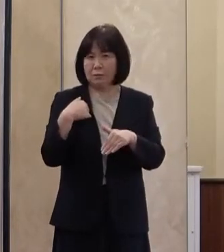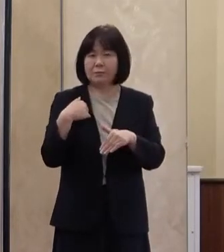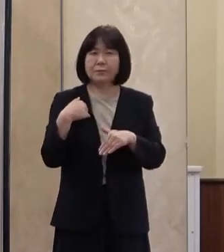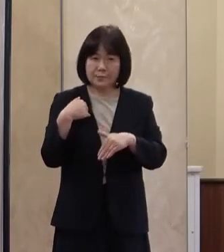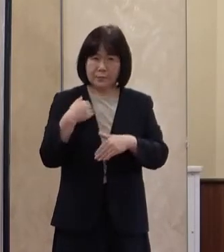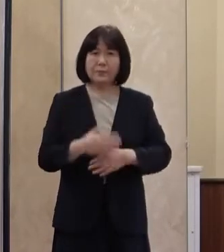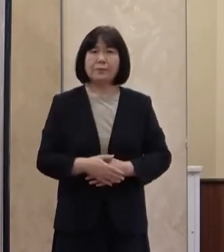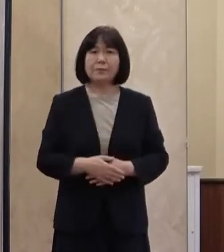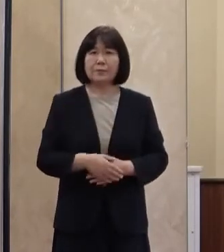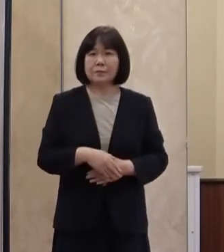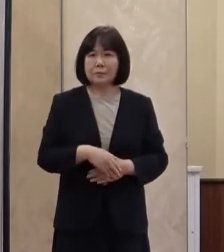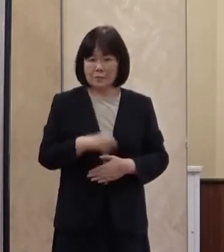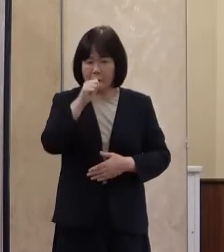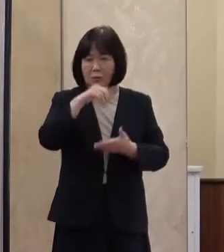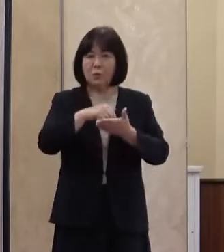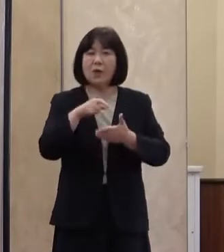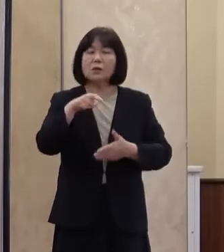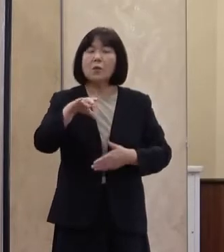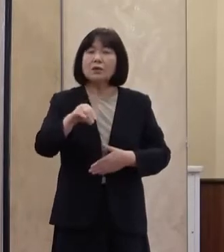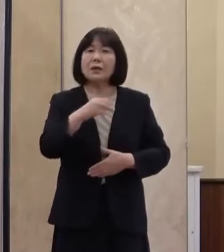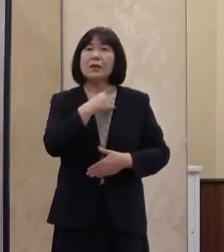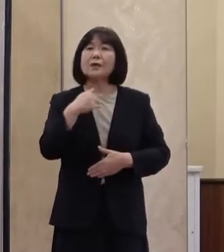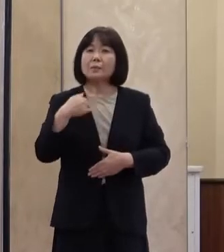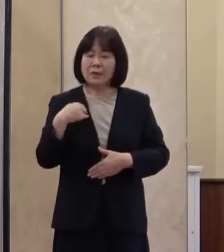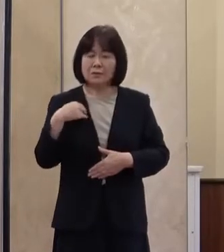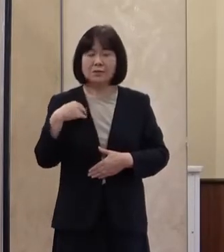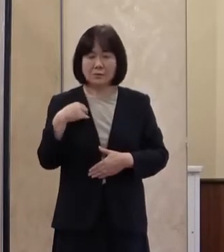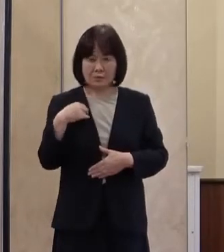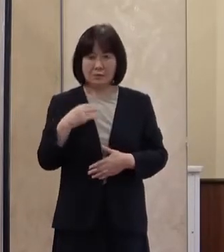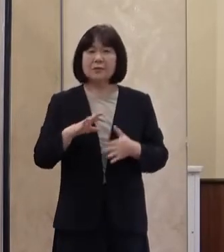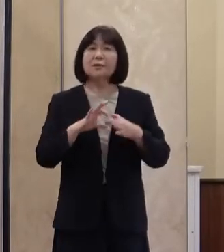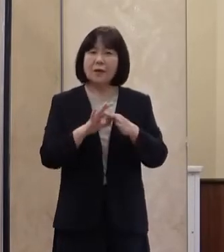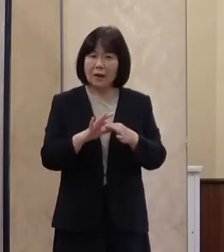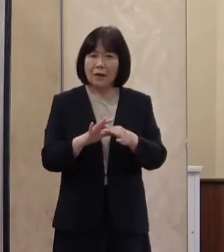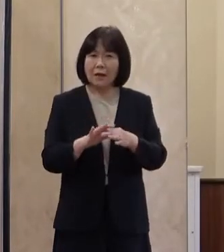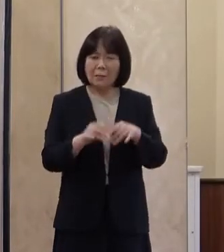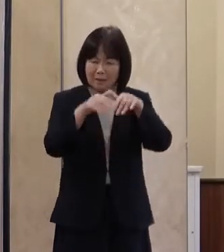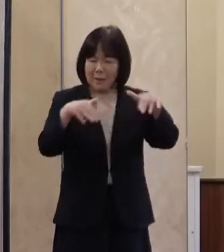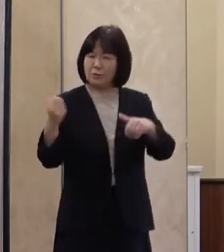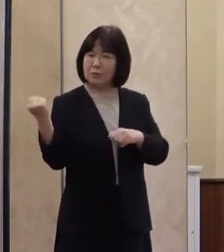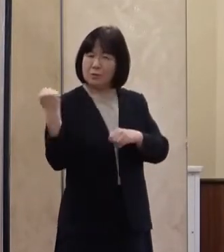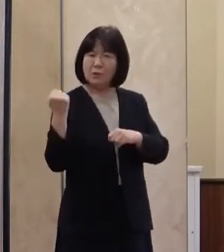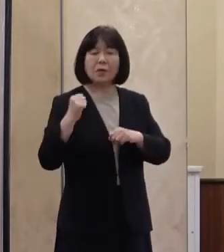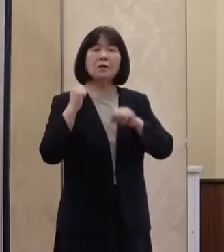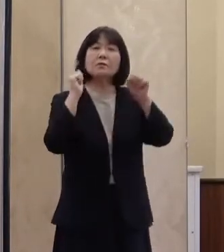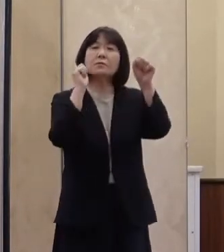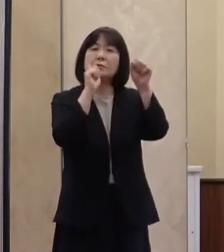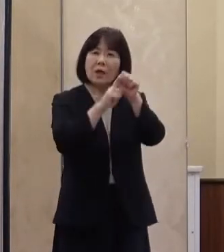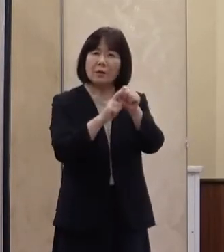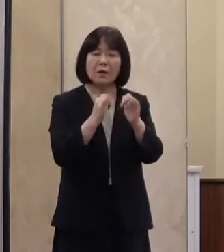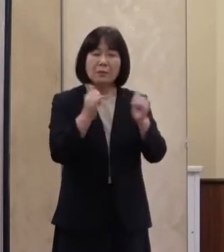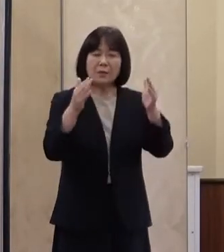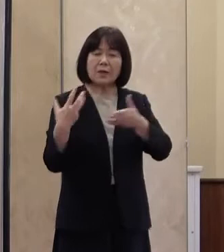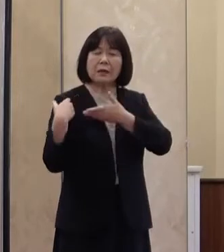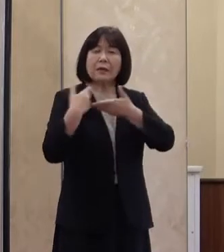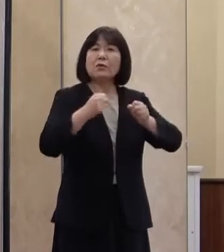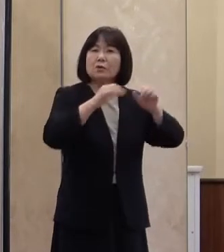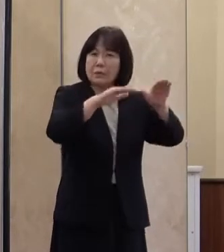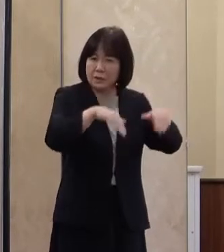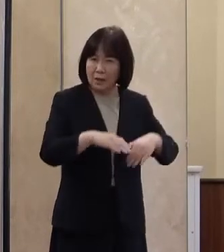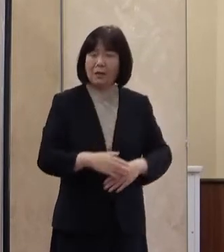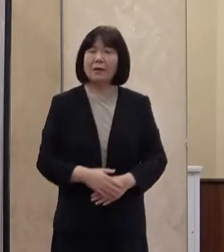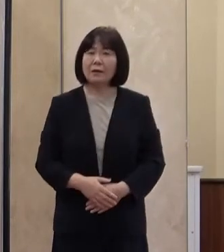できますんでね、こちら予算措置できますから。ですので、こちらを、体制を強化するために民間委託をしたということです。で、負の関わり方とした